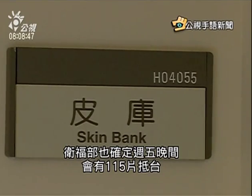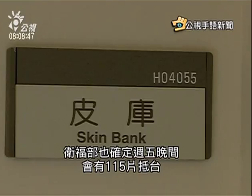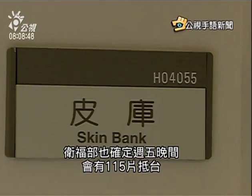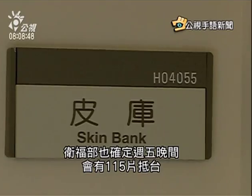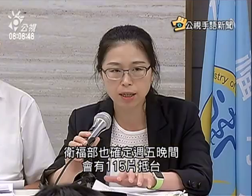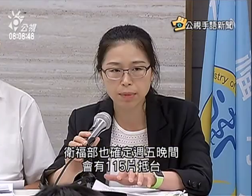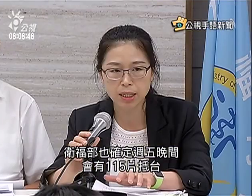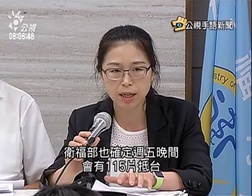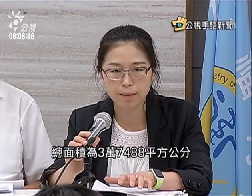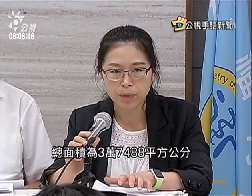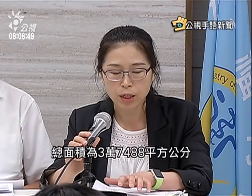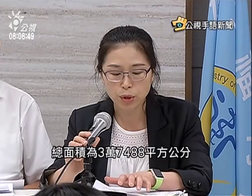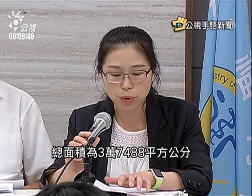抵台，总面积为